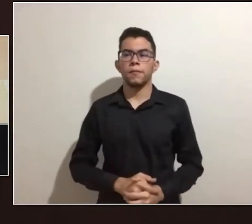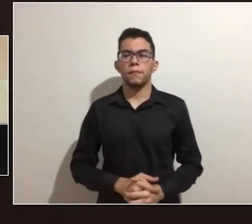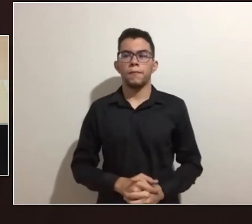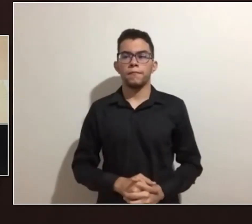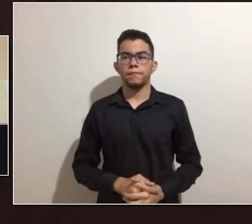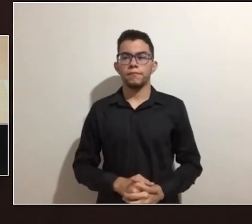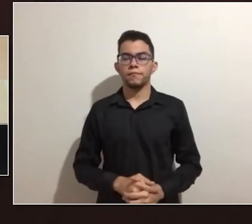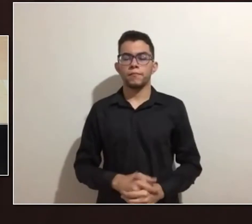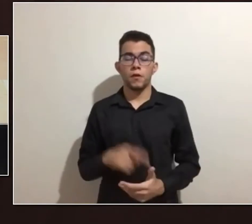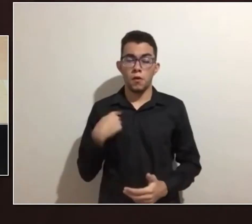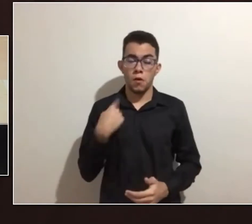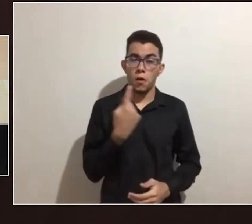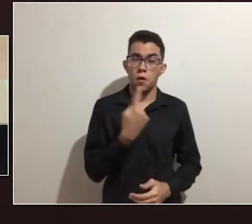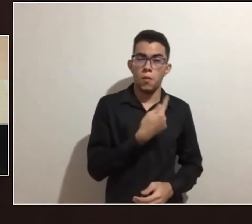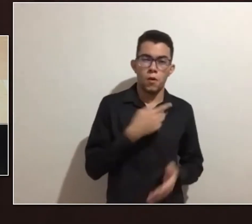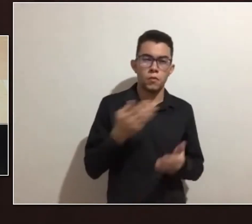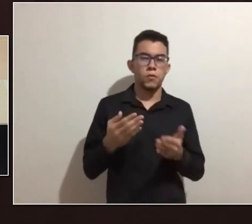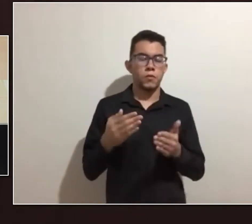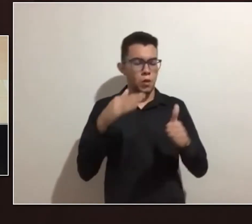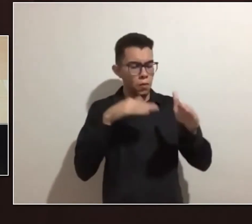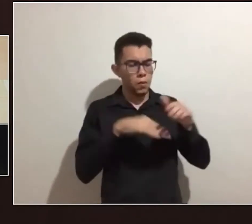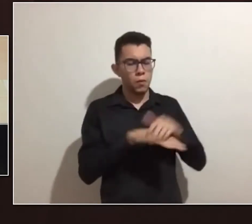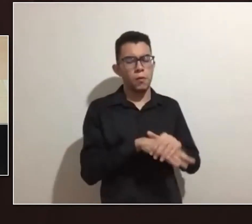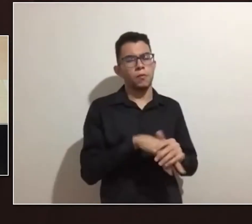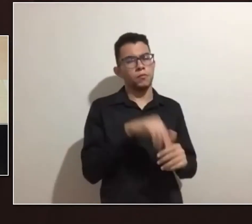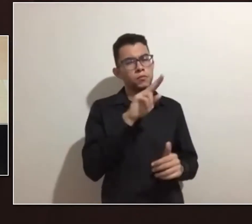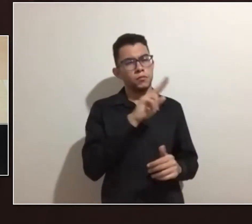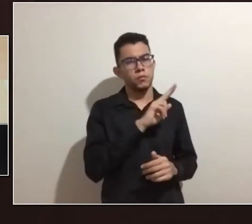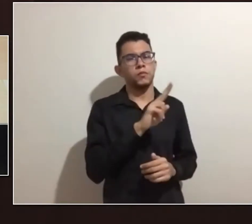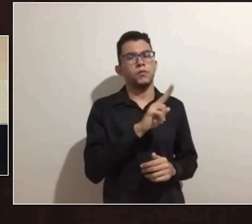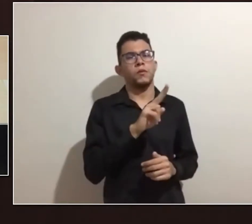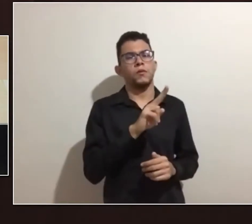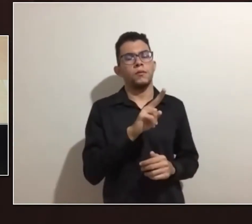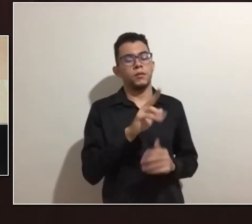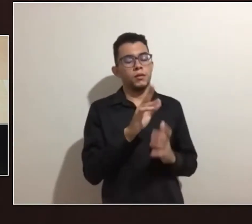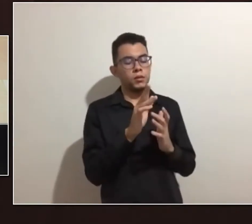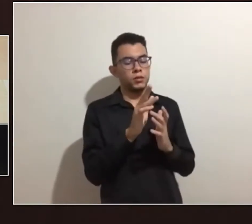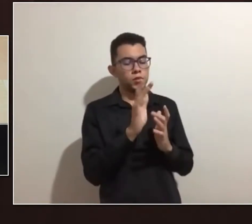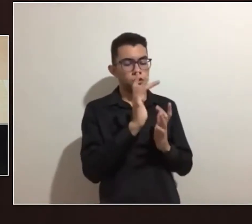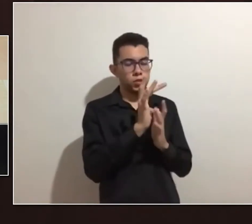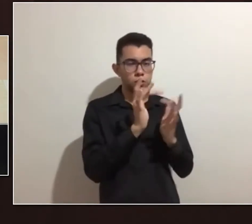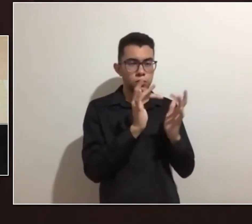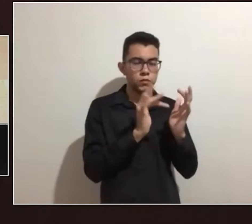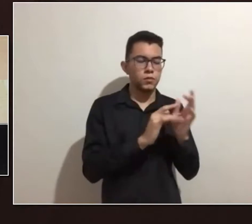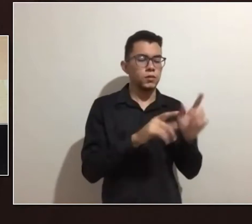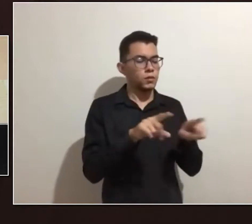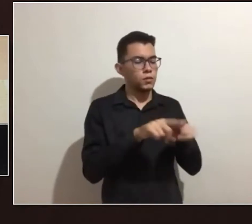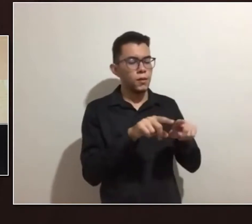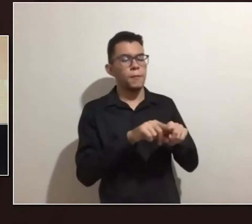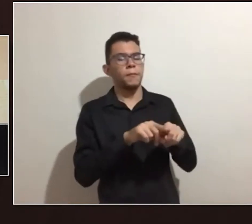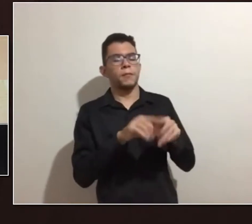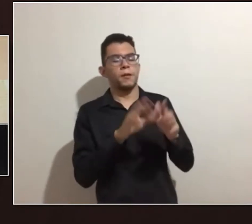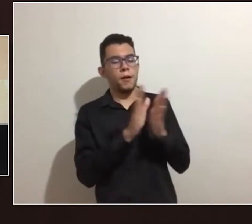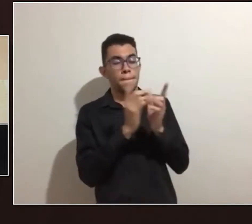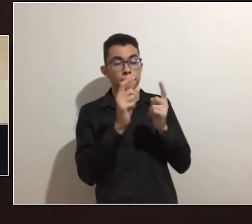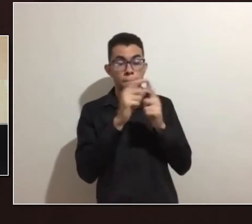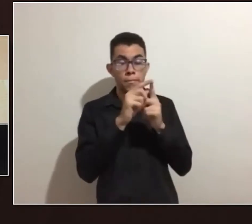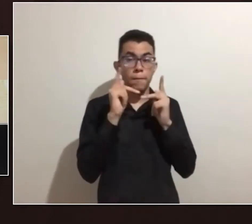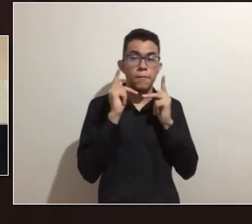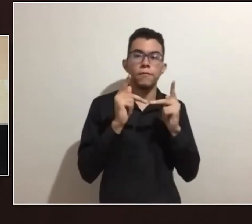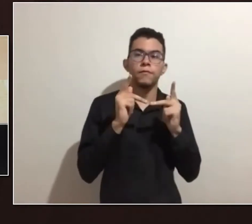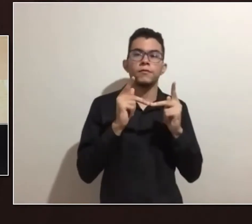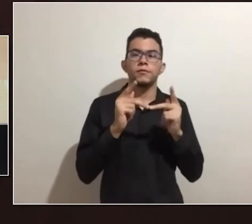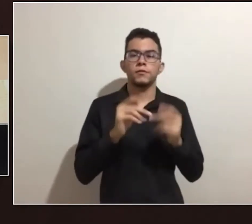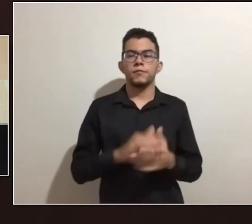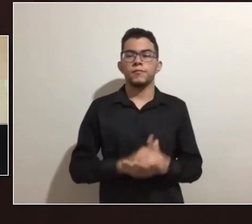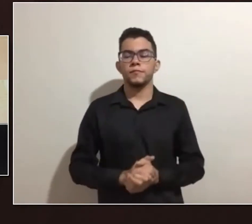do Senhor, e a essa igreja Deus prometeu livrar da grande tribulação